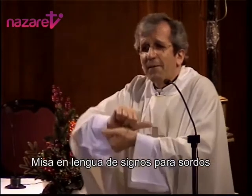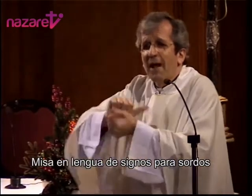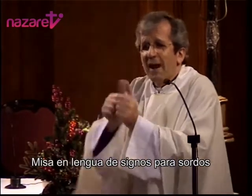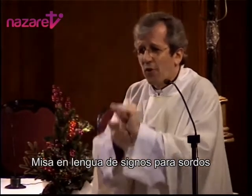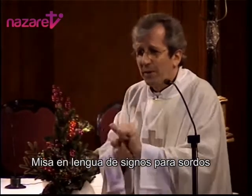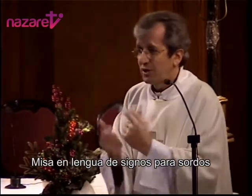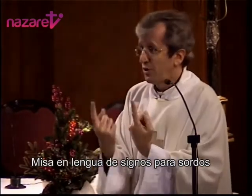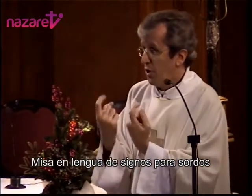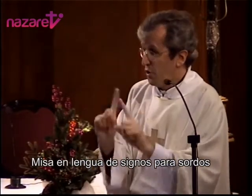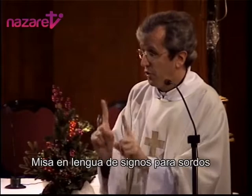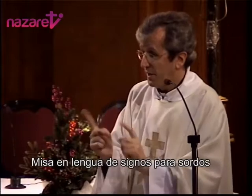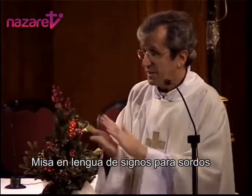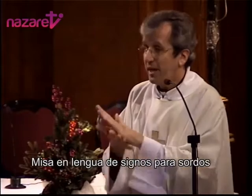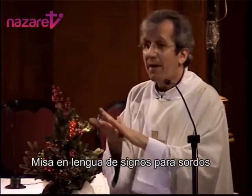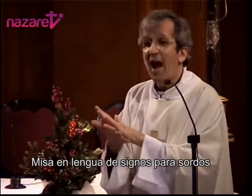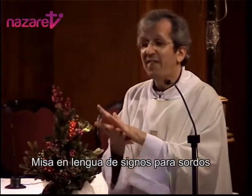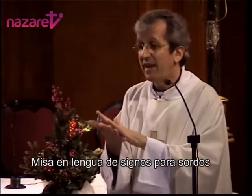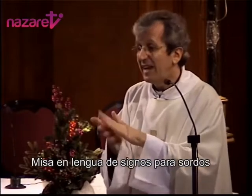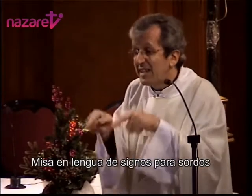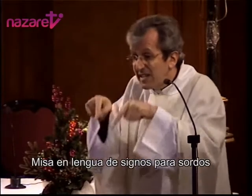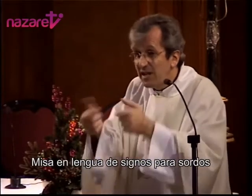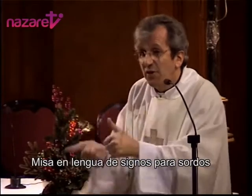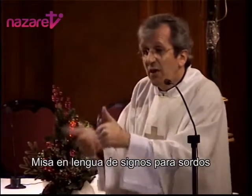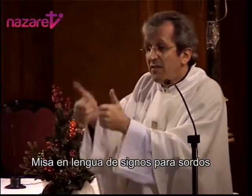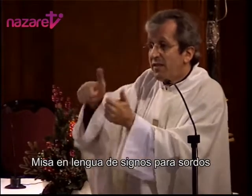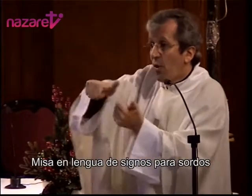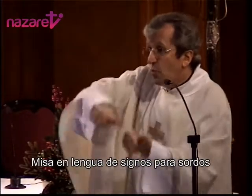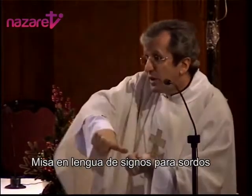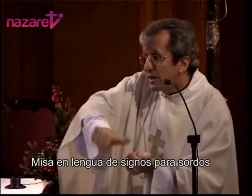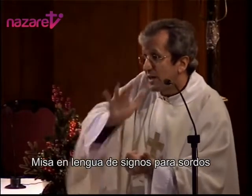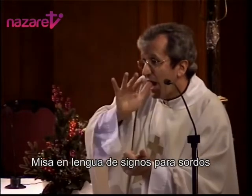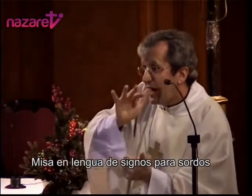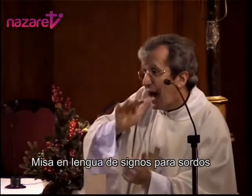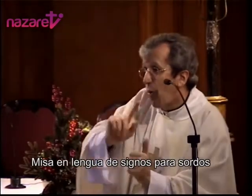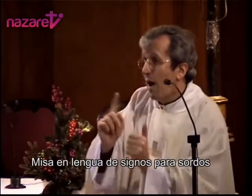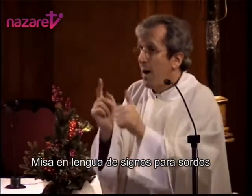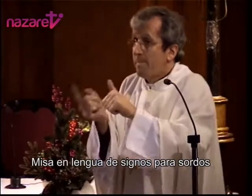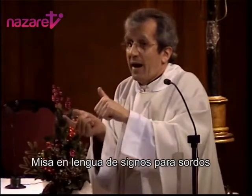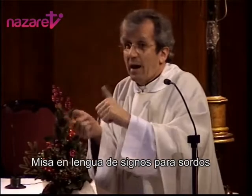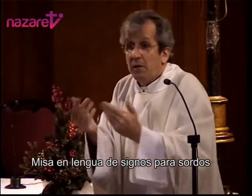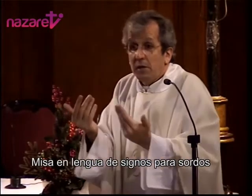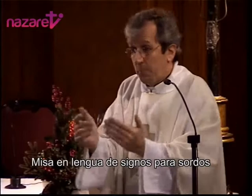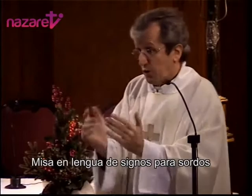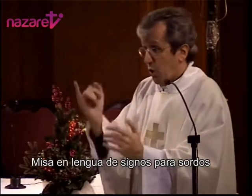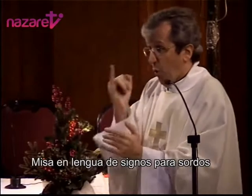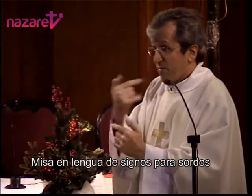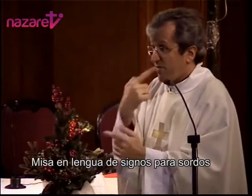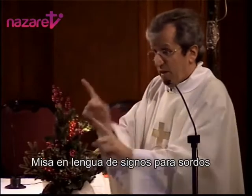la conversión, no necesitaba hacer ese signo de hundirse en el agua y por eso Juan dice,